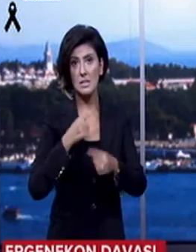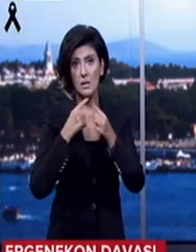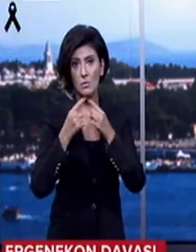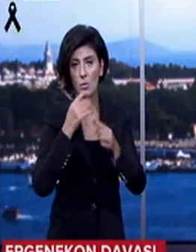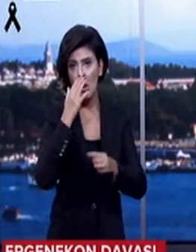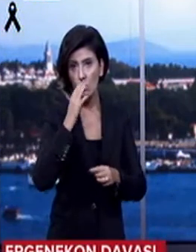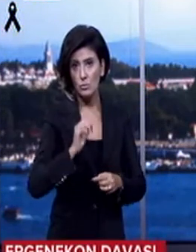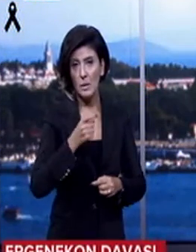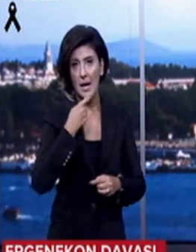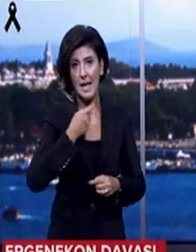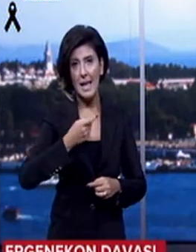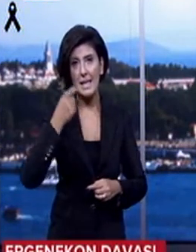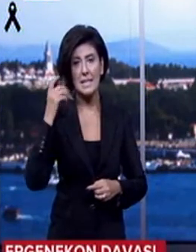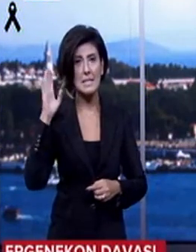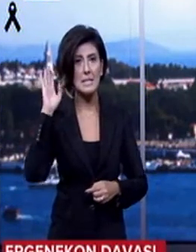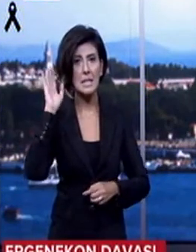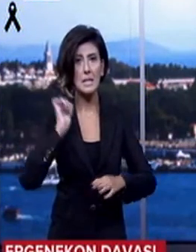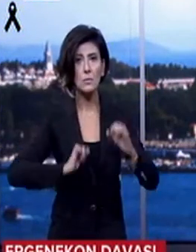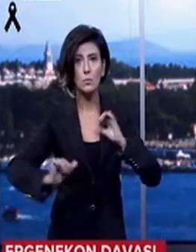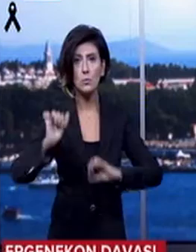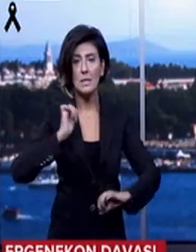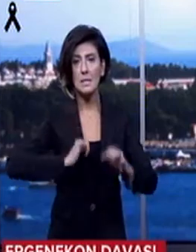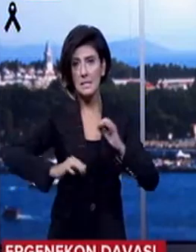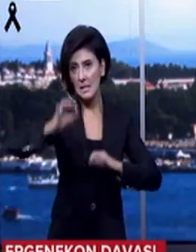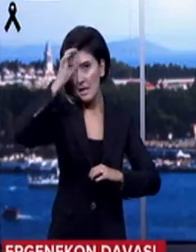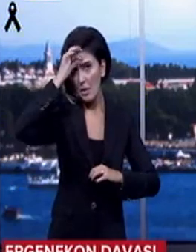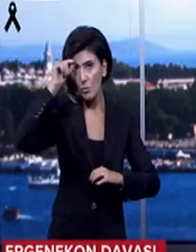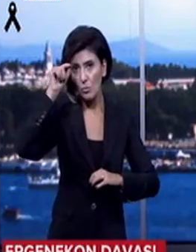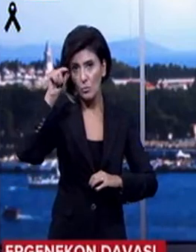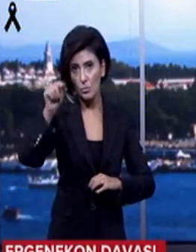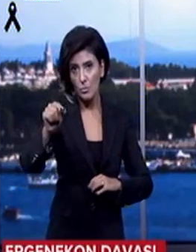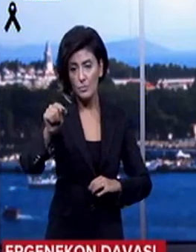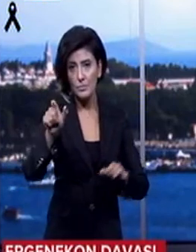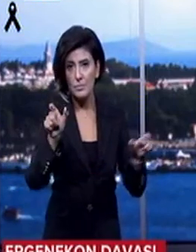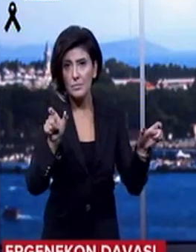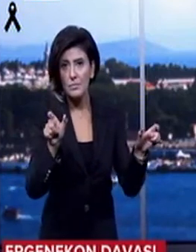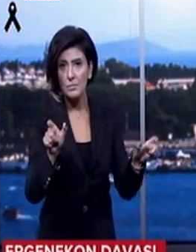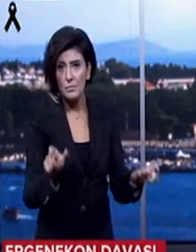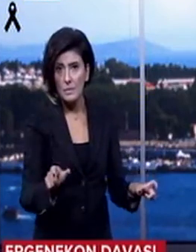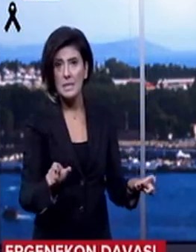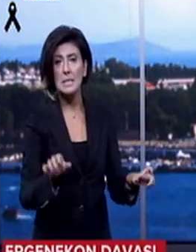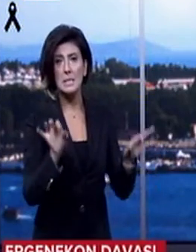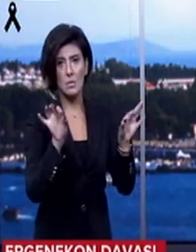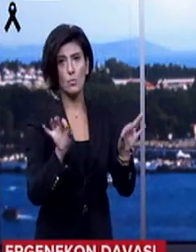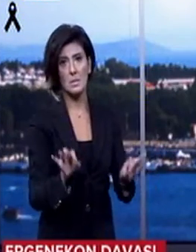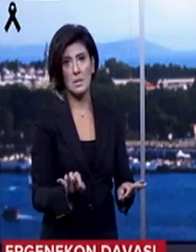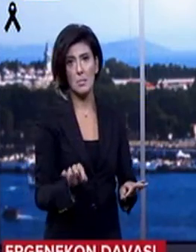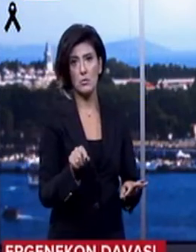Dairesi'nde görülen duruşma, eski İnönü Üniversitesi Rektörü Fatih Hilmioğlu'nun savunmasıyla